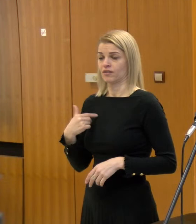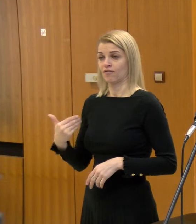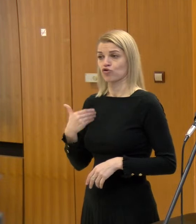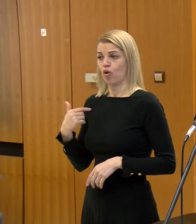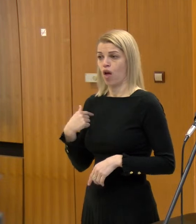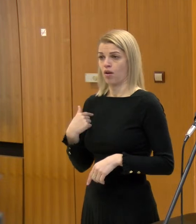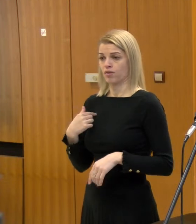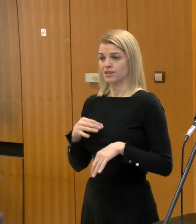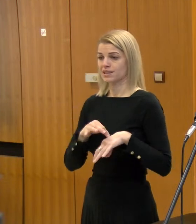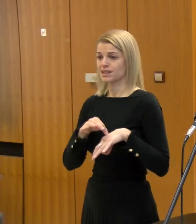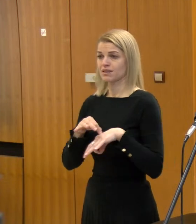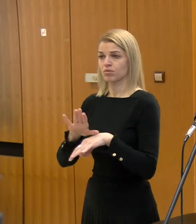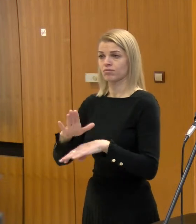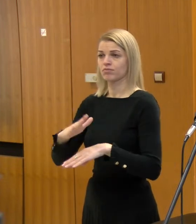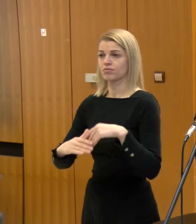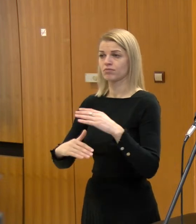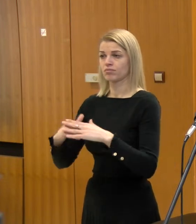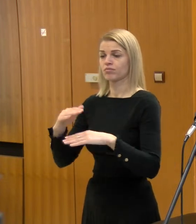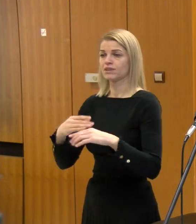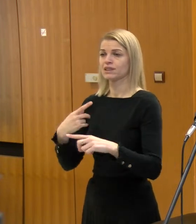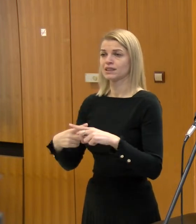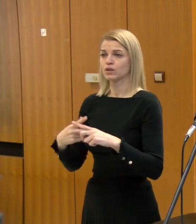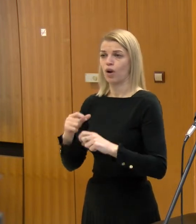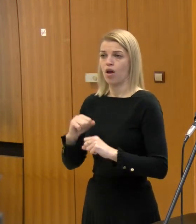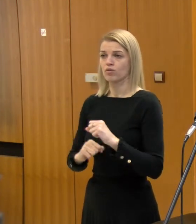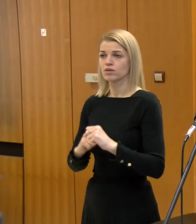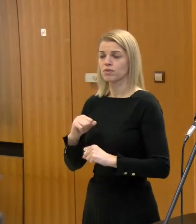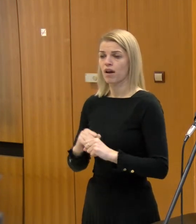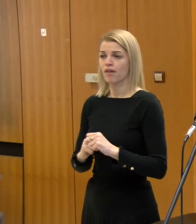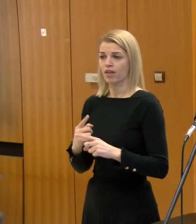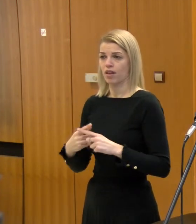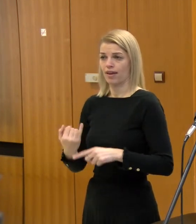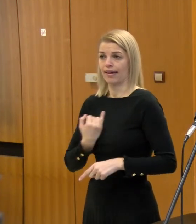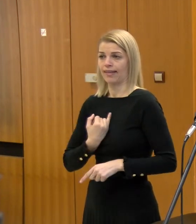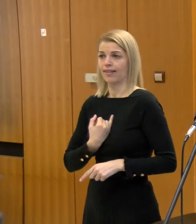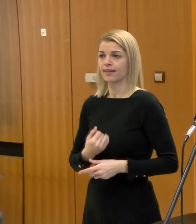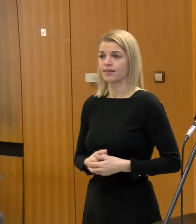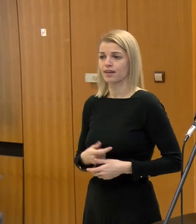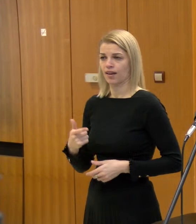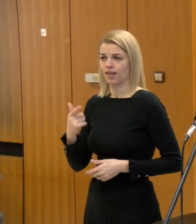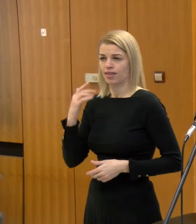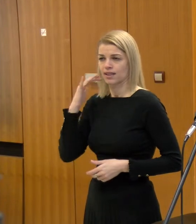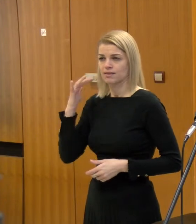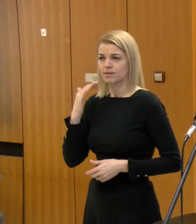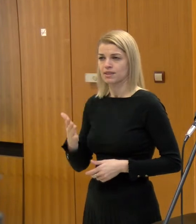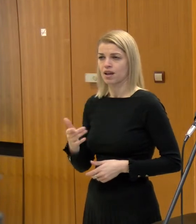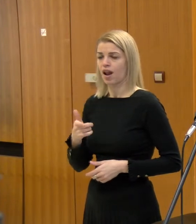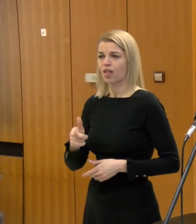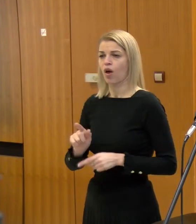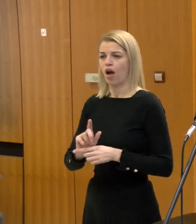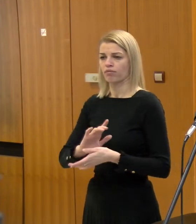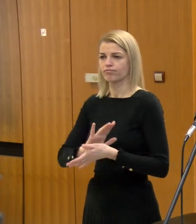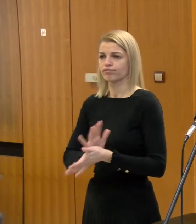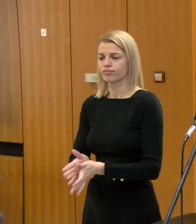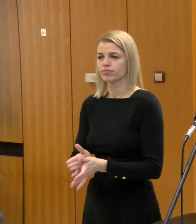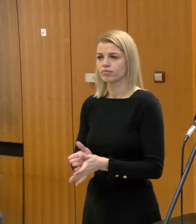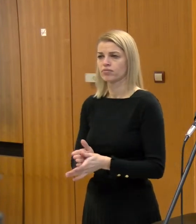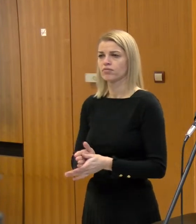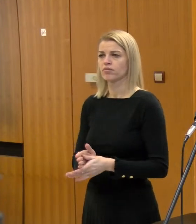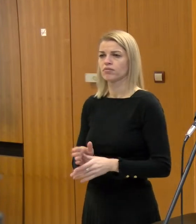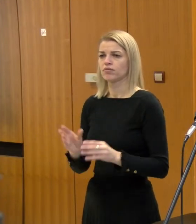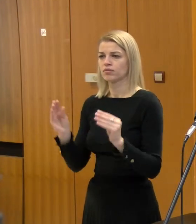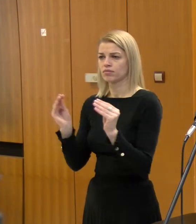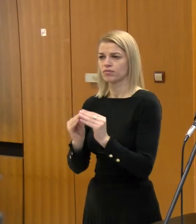byť sprievodcami ich budovania sexuálneho správania a identity. To je nezmysel. To je pošľapanie všetkých